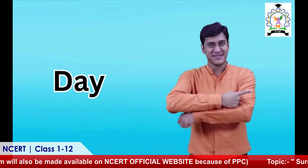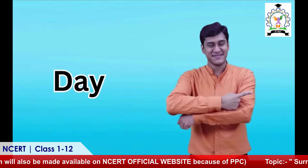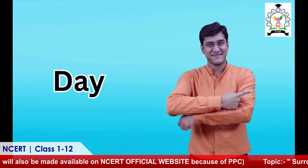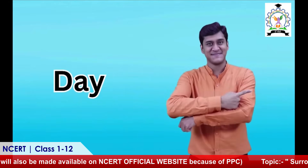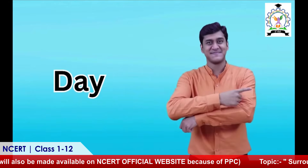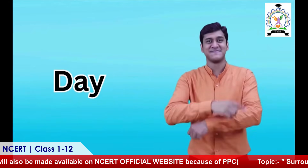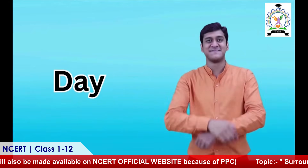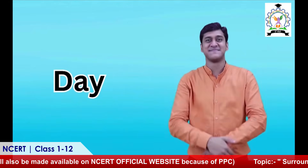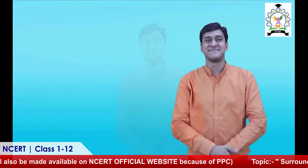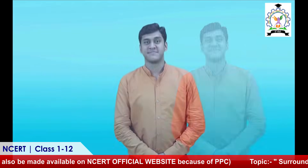दिन,